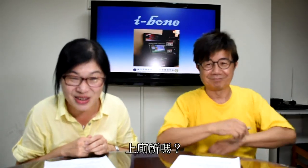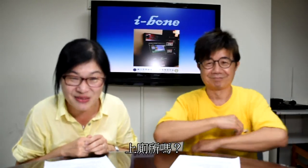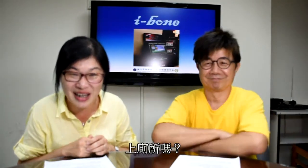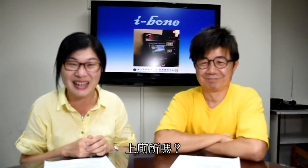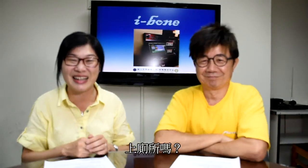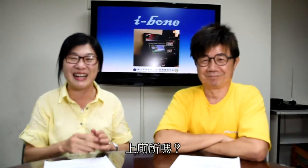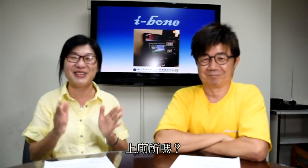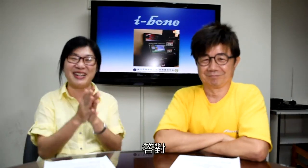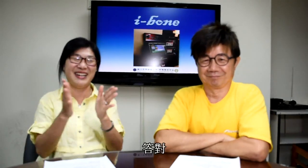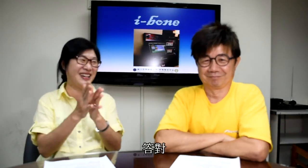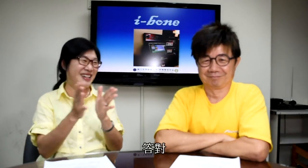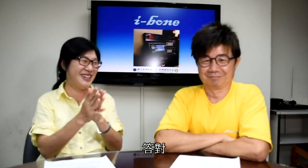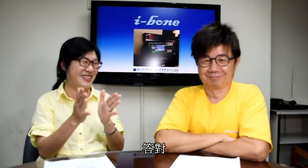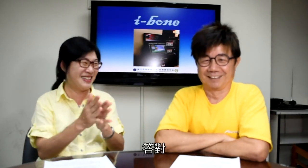手吗？答对。